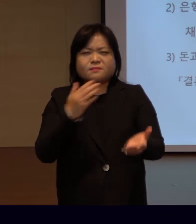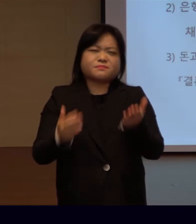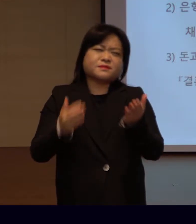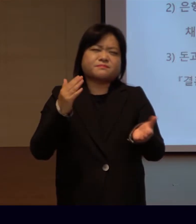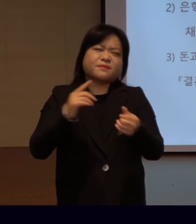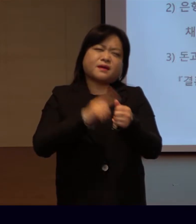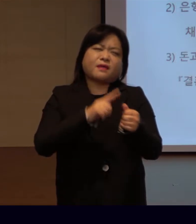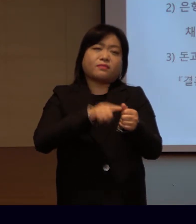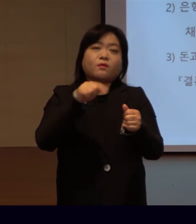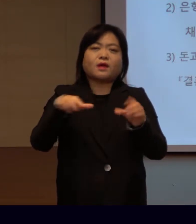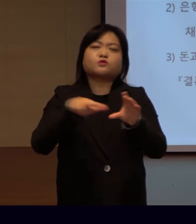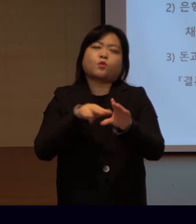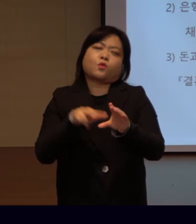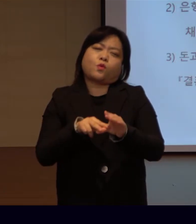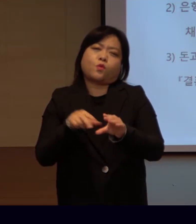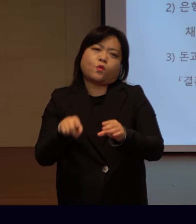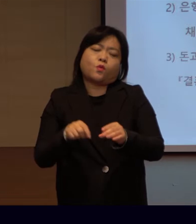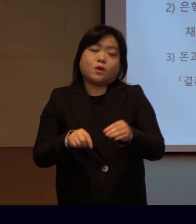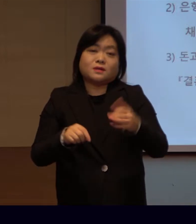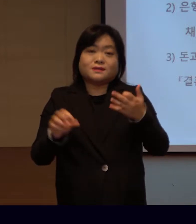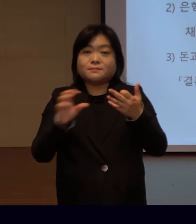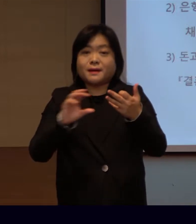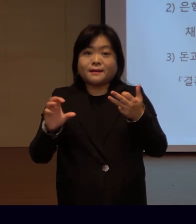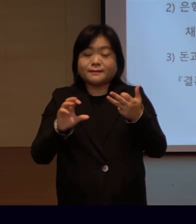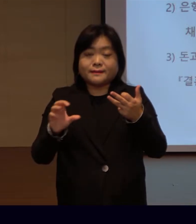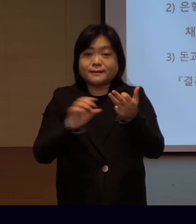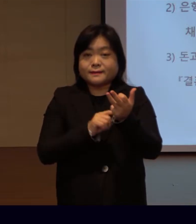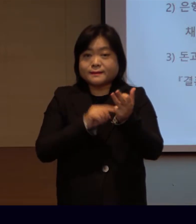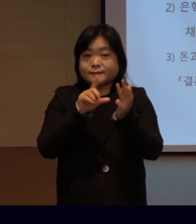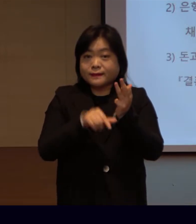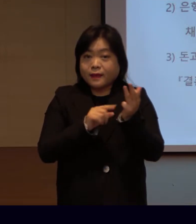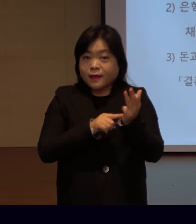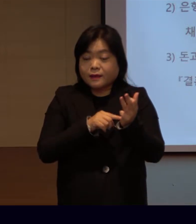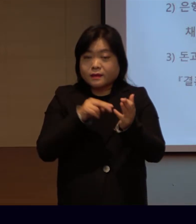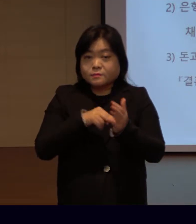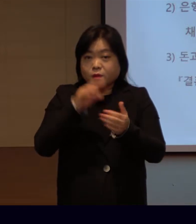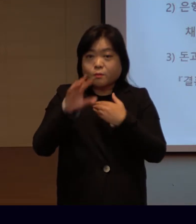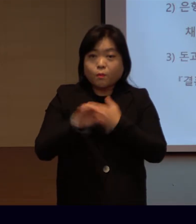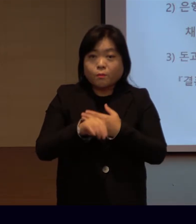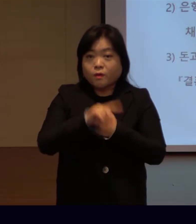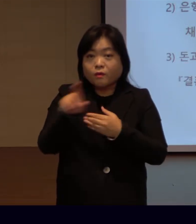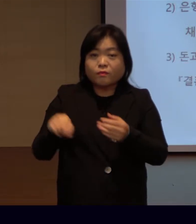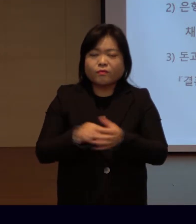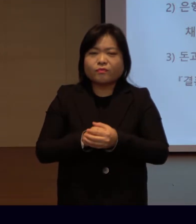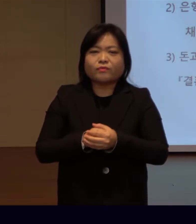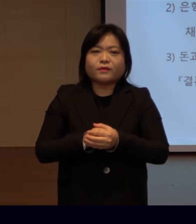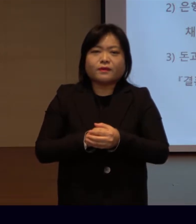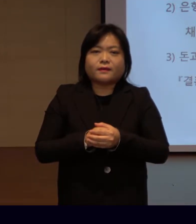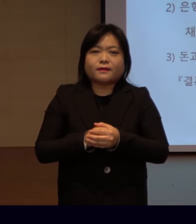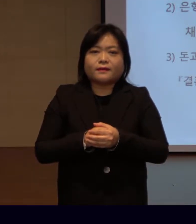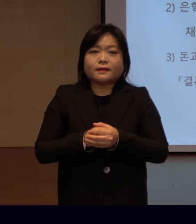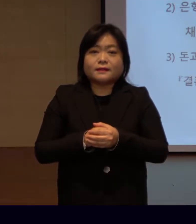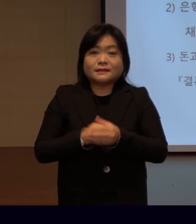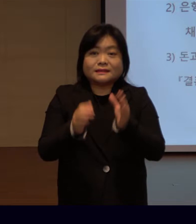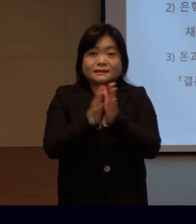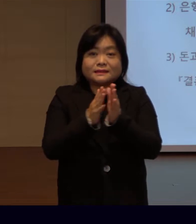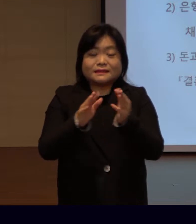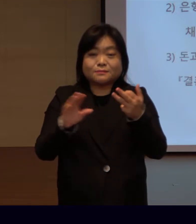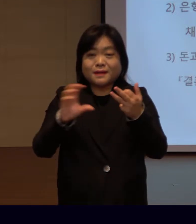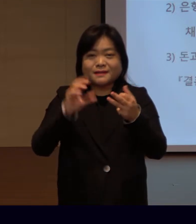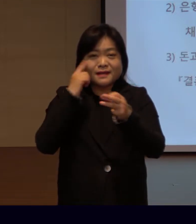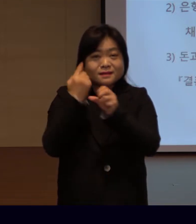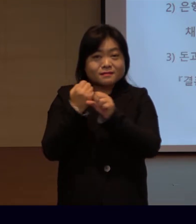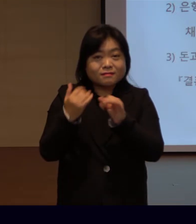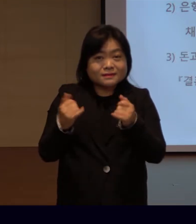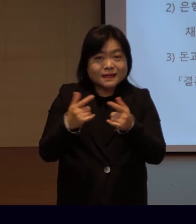했던 게 종교예요. 18세기 책들을 뭐 볼테르니, 디드로니 이런 사람들이 읽다 보면 어떻게